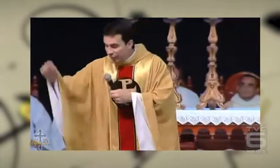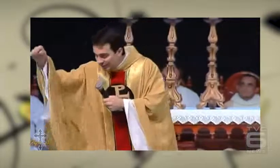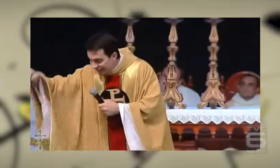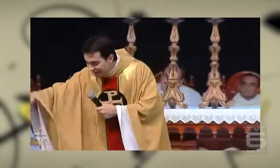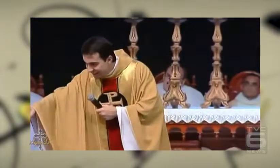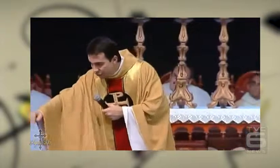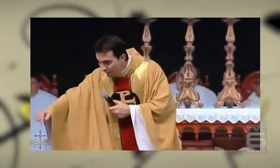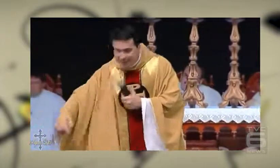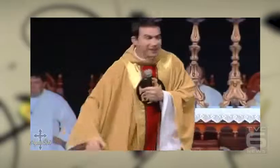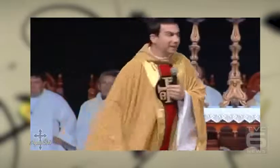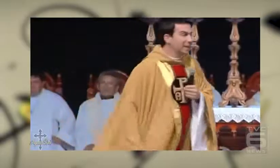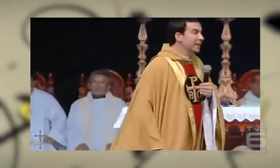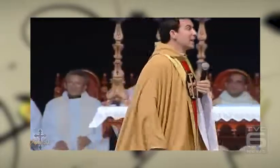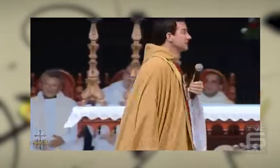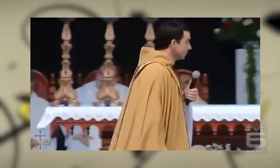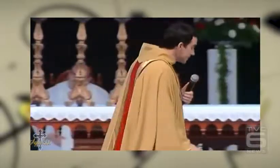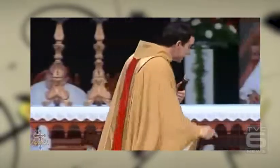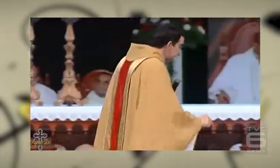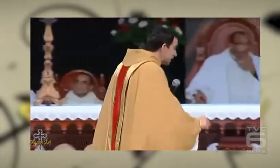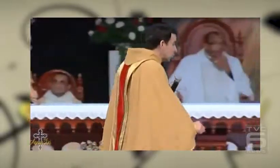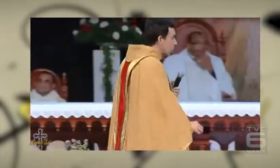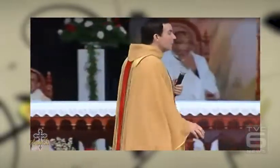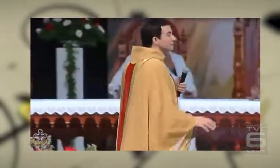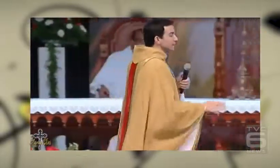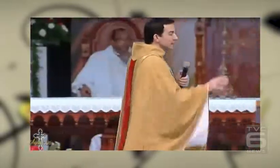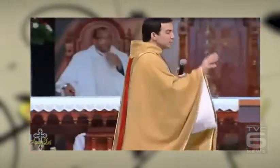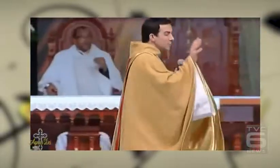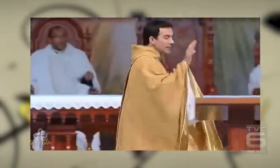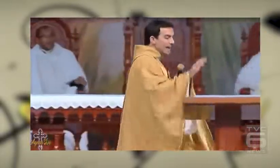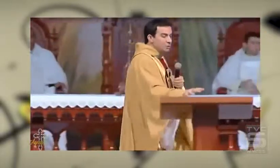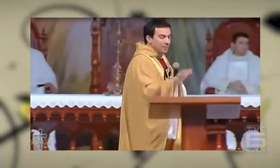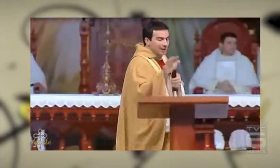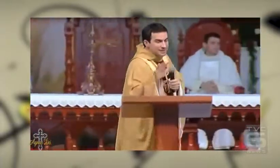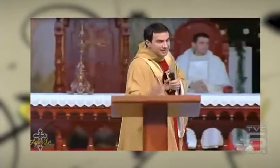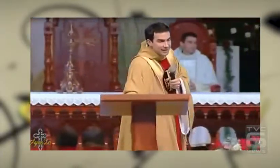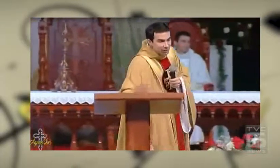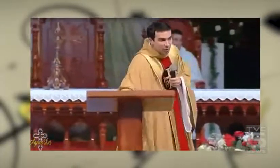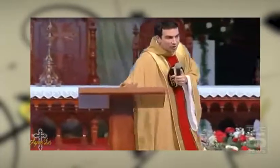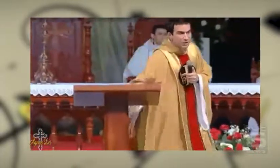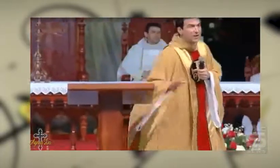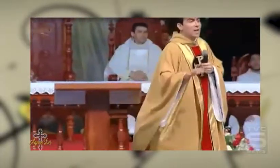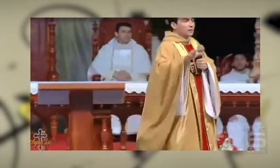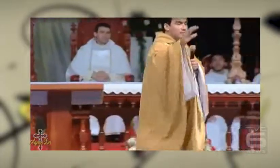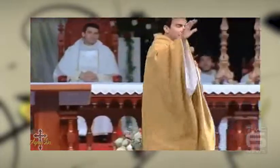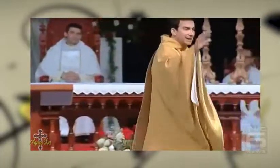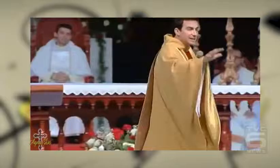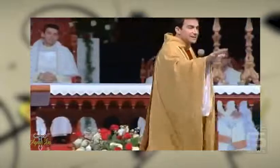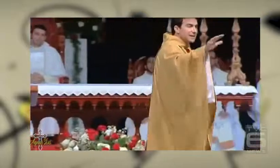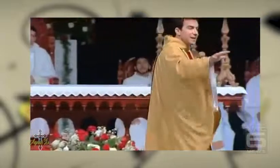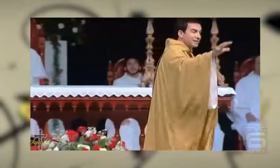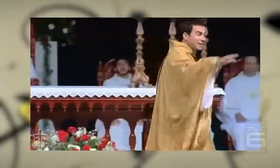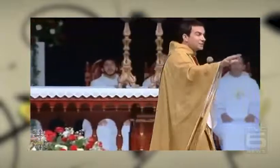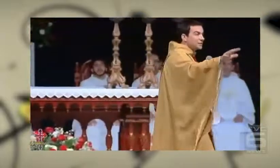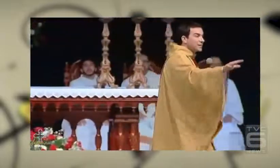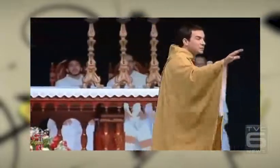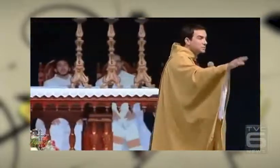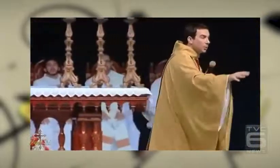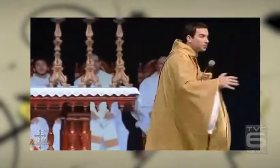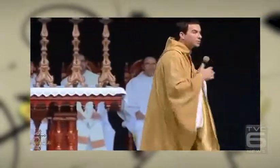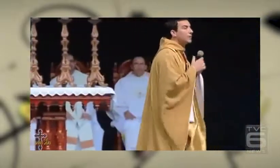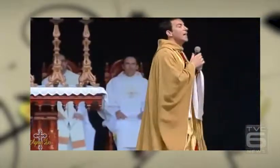Se você aceitou estar aqui, se você aceitou ser iluminado pela misericórdia, você